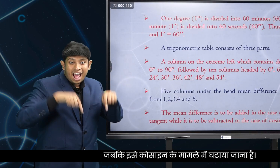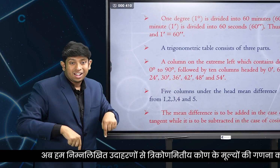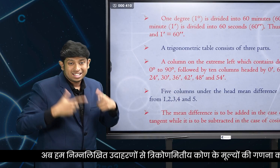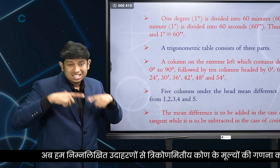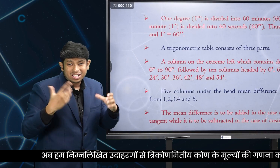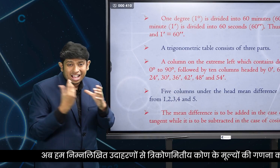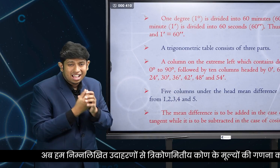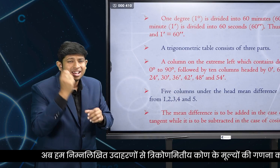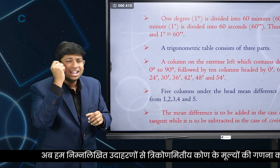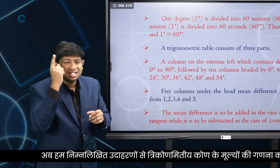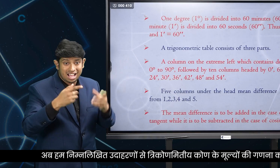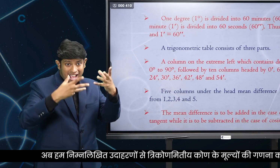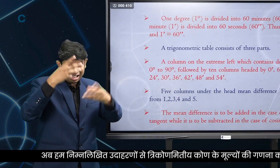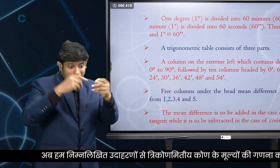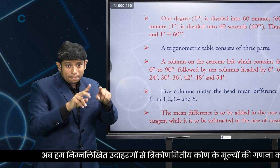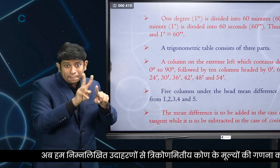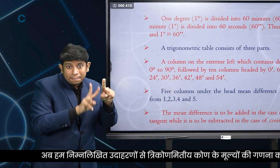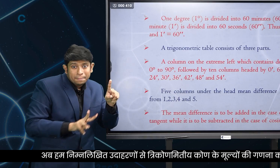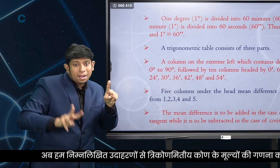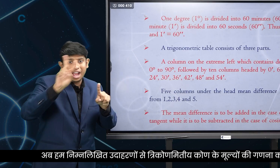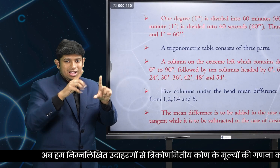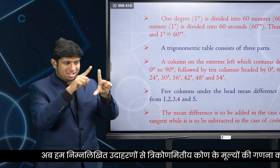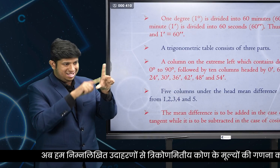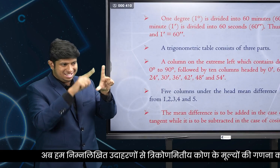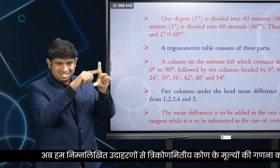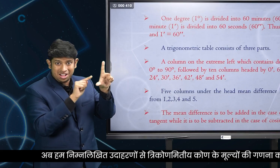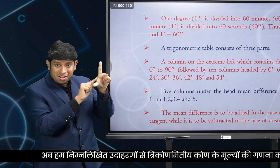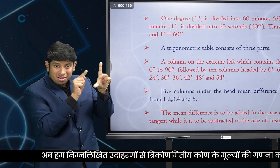अब हम निम्नलिखित उदाहरणों से त्रिकोणमितीय कोण के